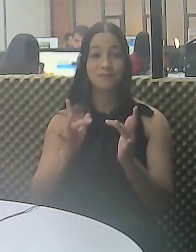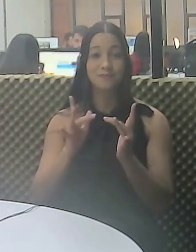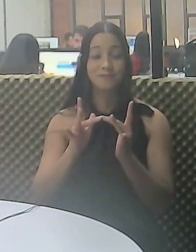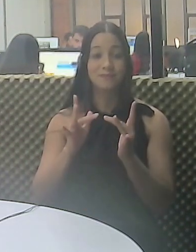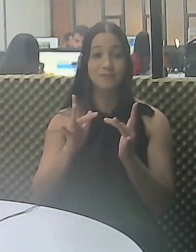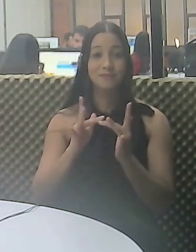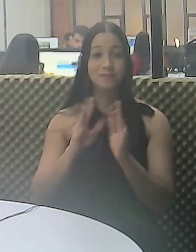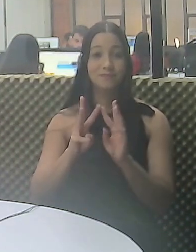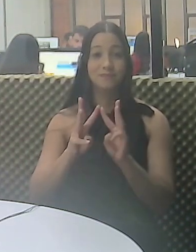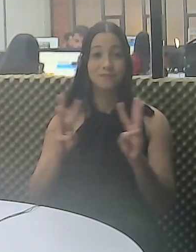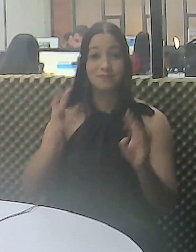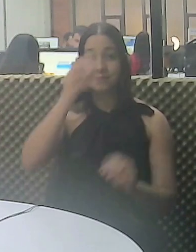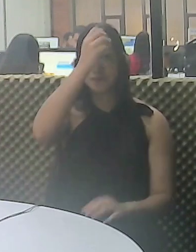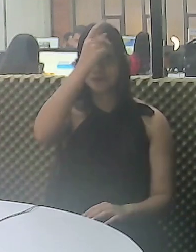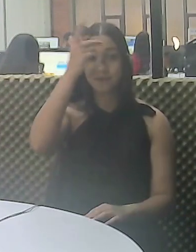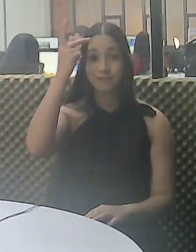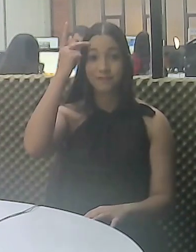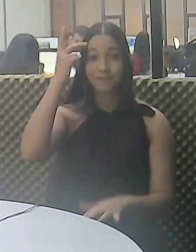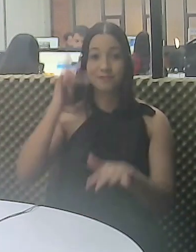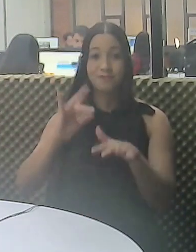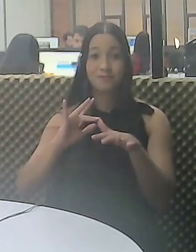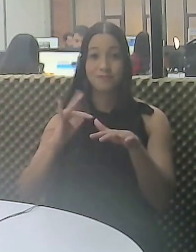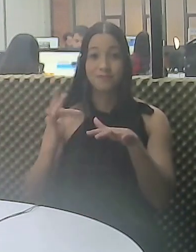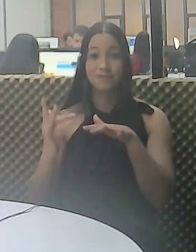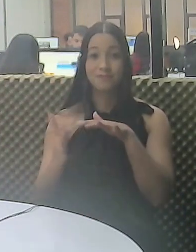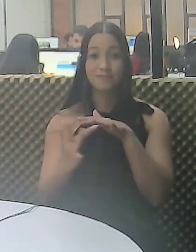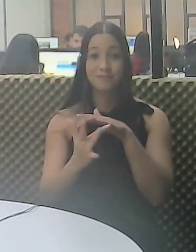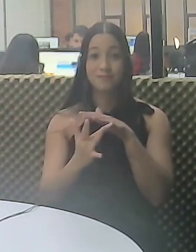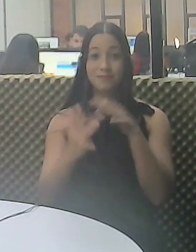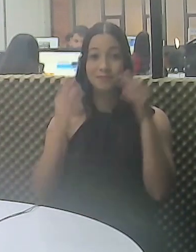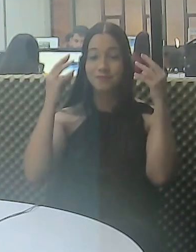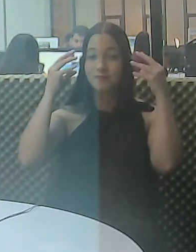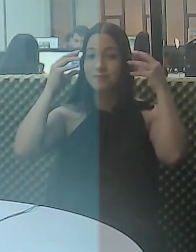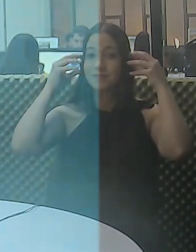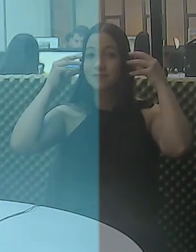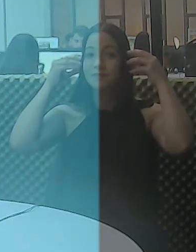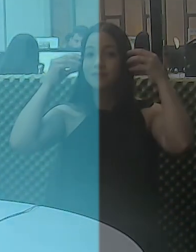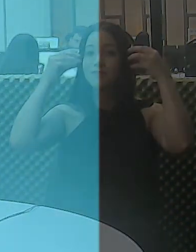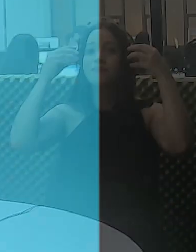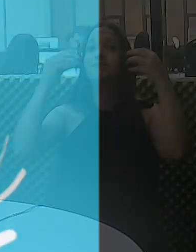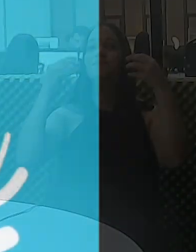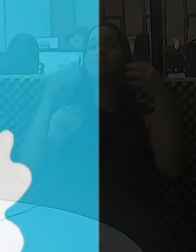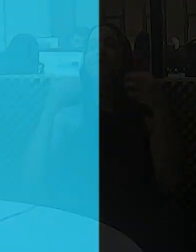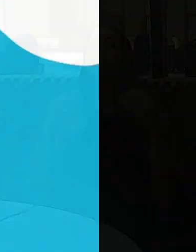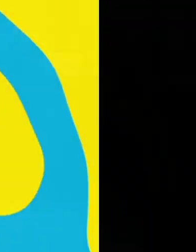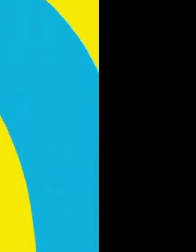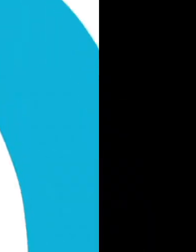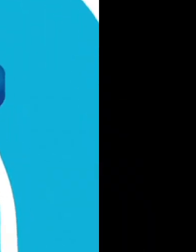Continue conosco no portal da Prefeitura e nas redes sociais.